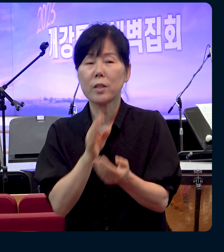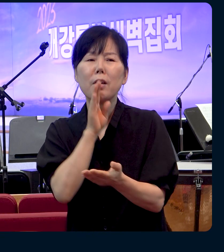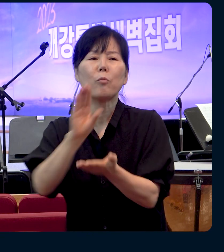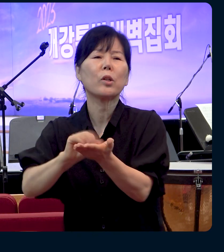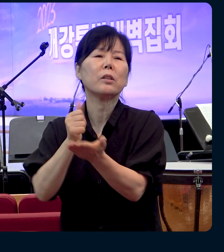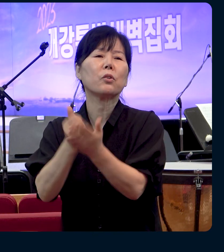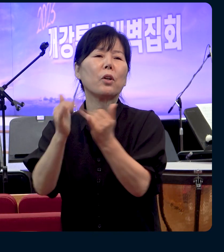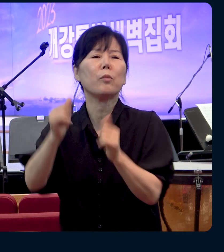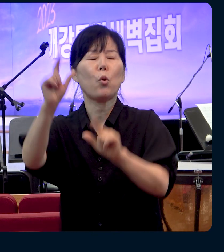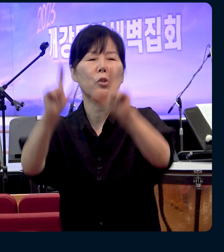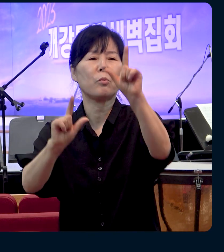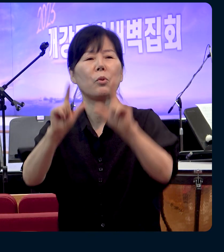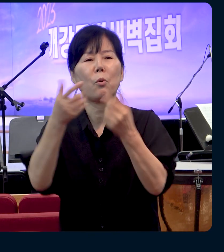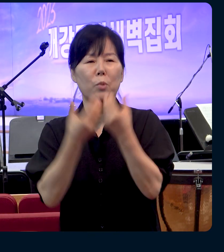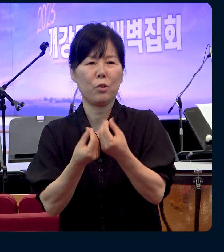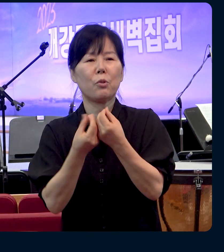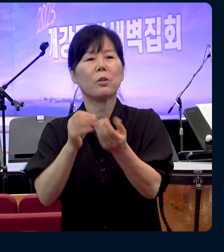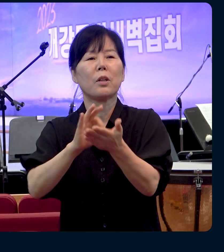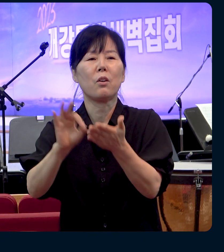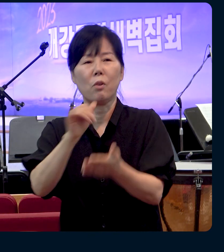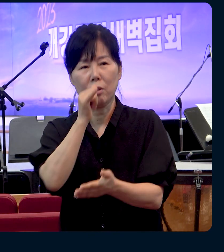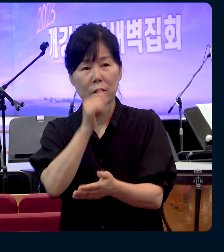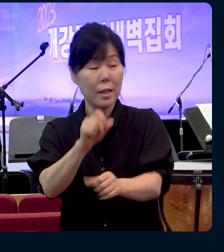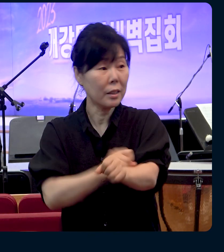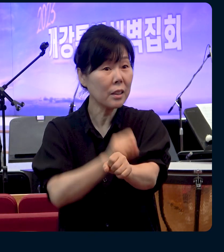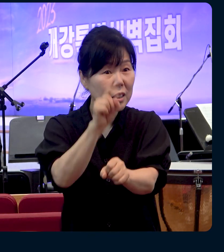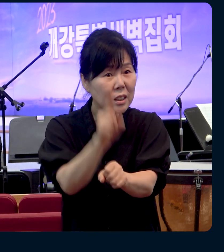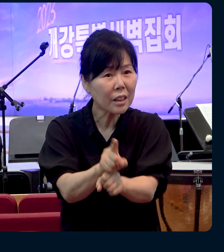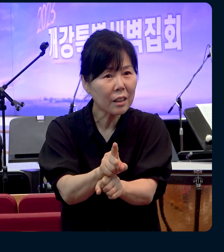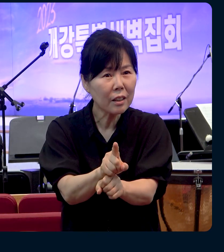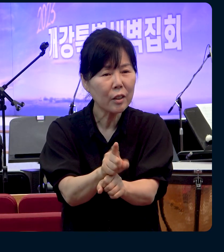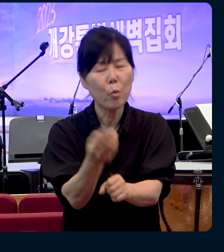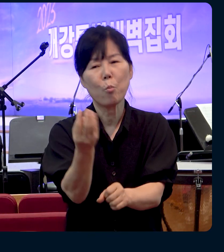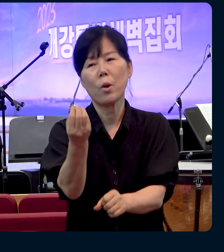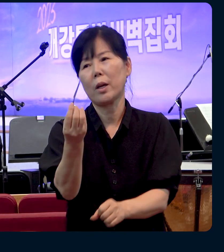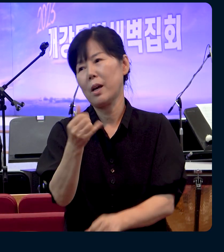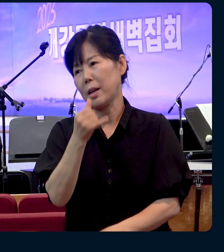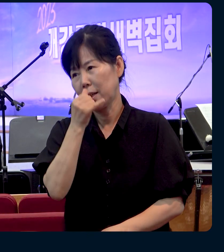있는 거예요. 그런데 특징들이 다 들어가 있는,